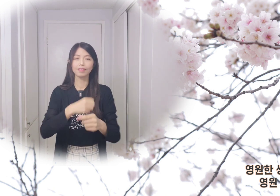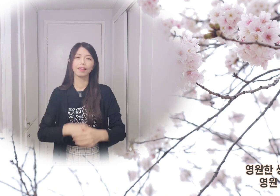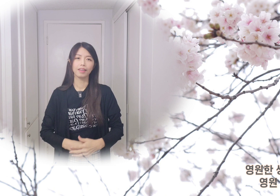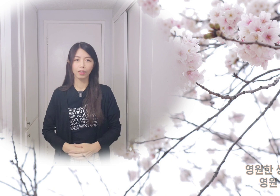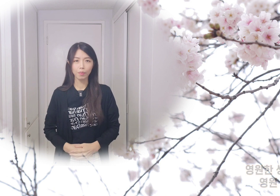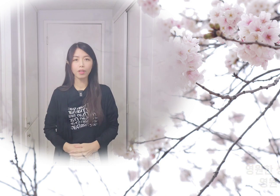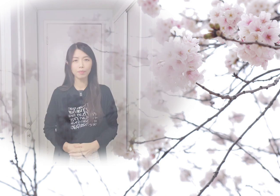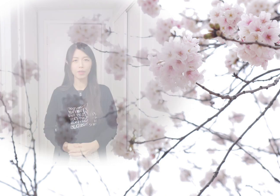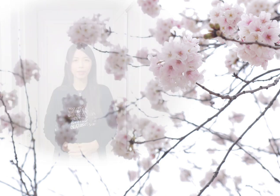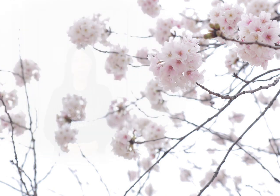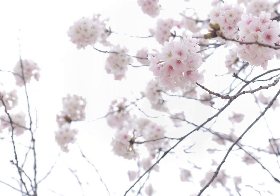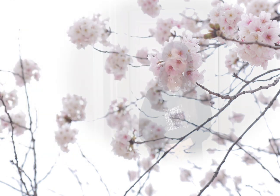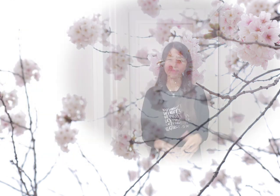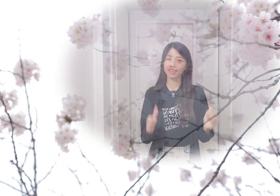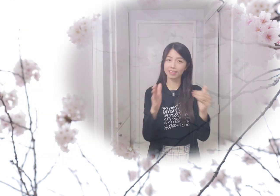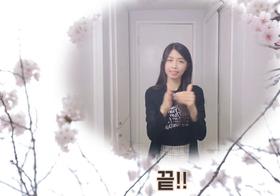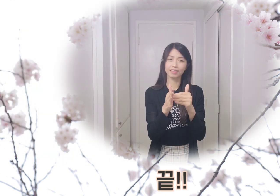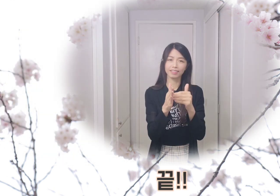이렇게 표현하시면 됩니다.